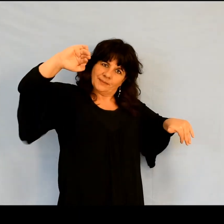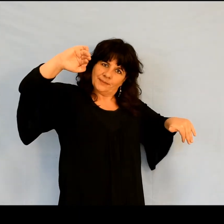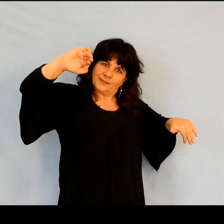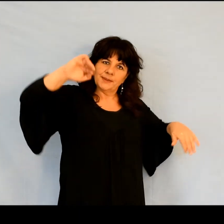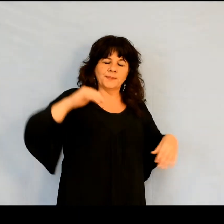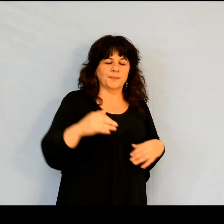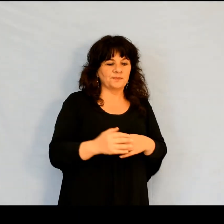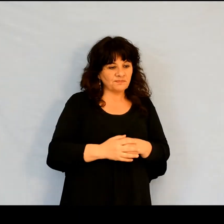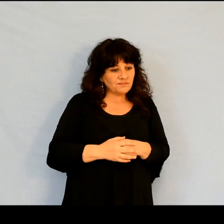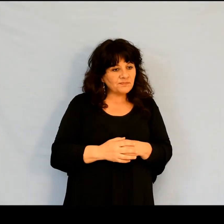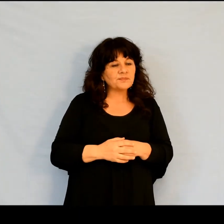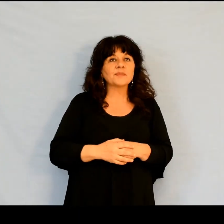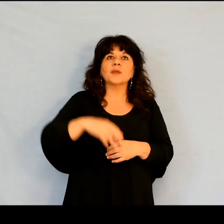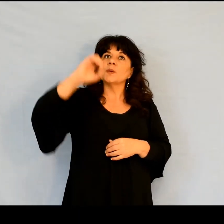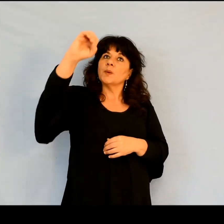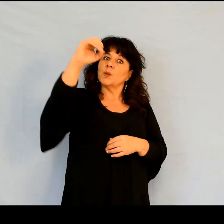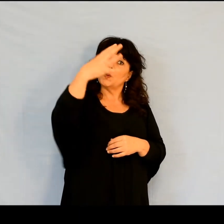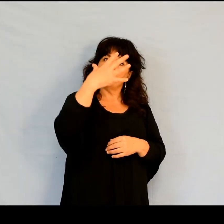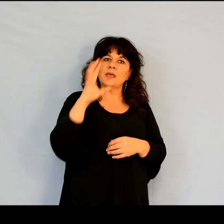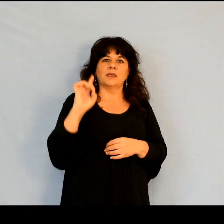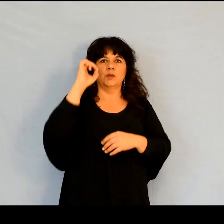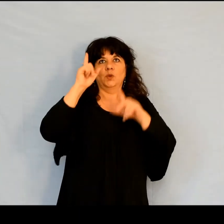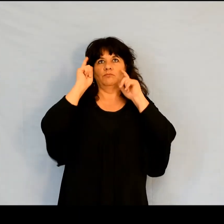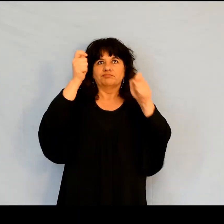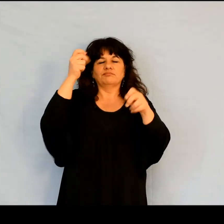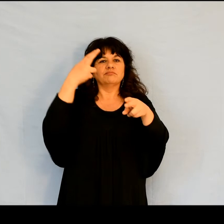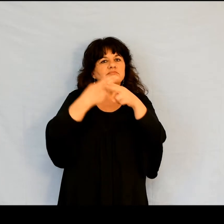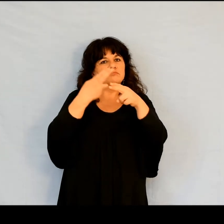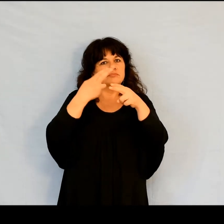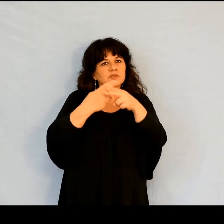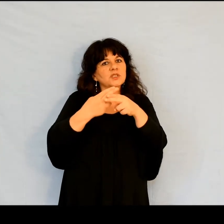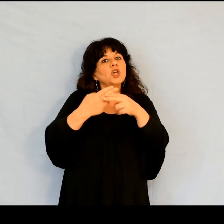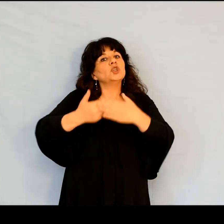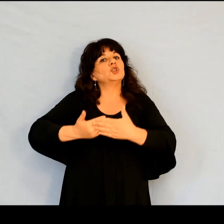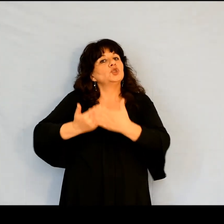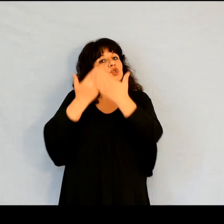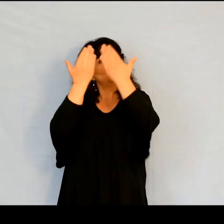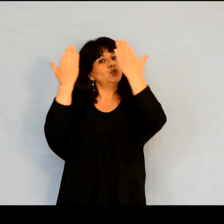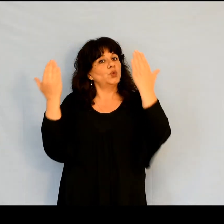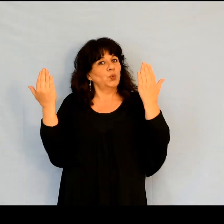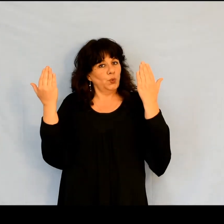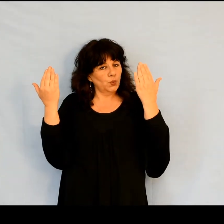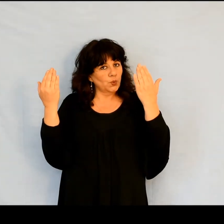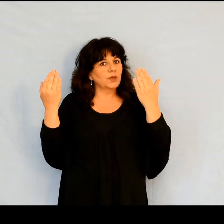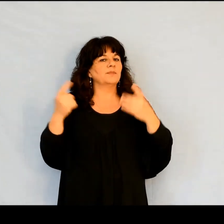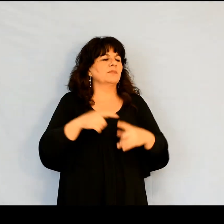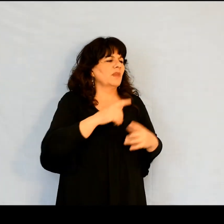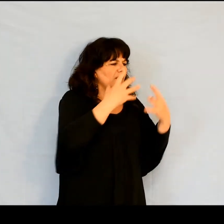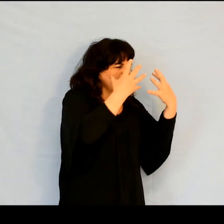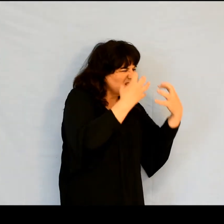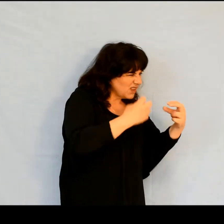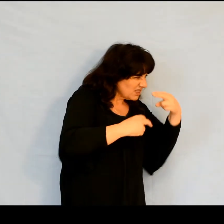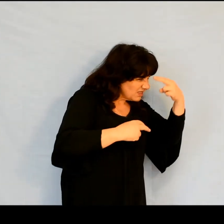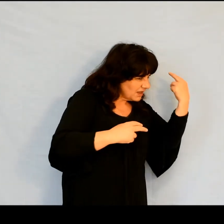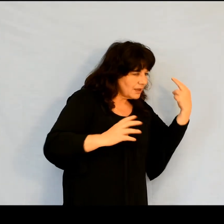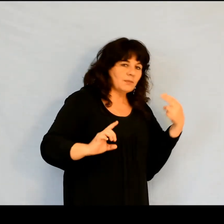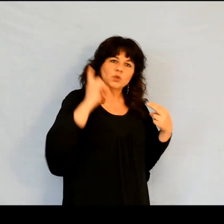Dieu appela la lumière jour, et il appela les ténèbres nuit. Il y eut un